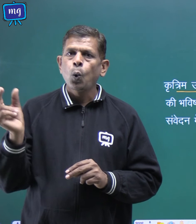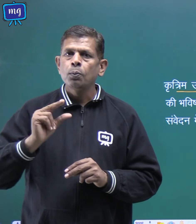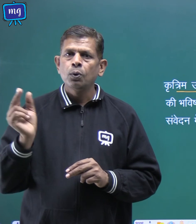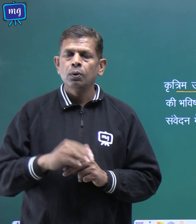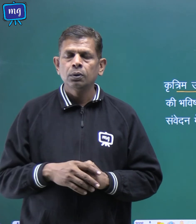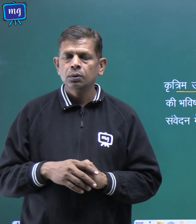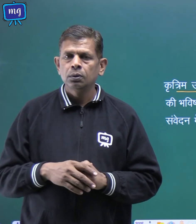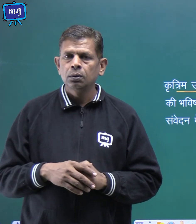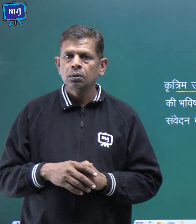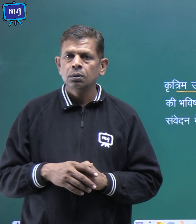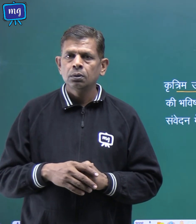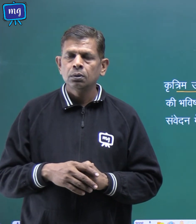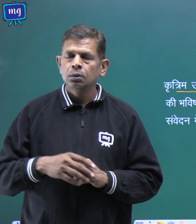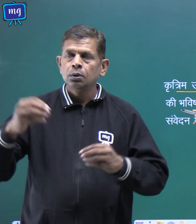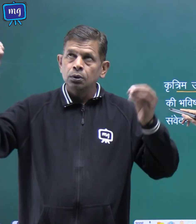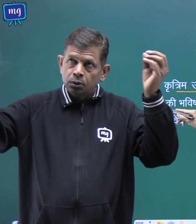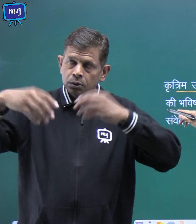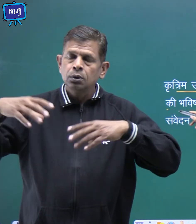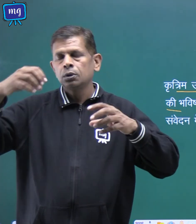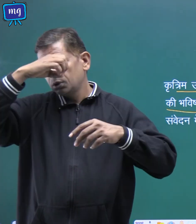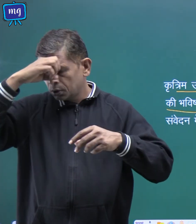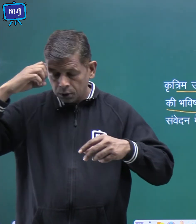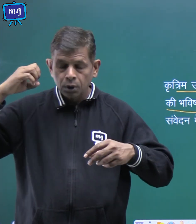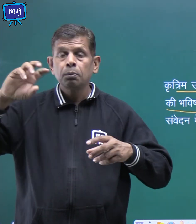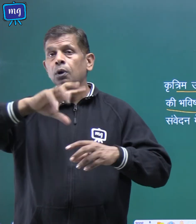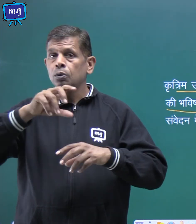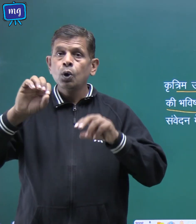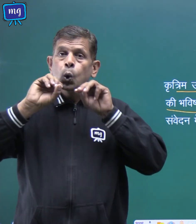उपयोग मौसम की भविष्यवाणी,